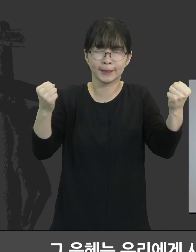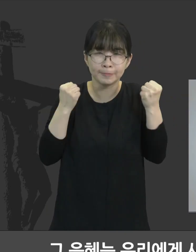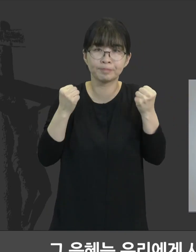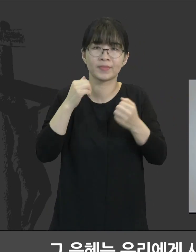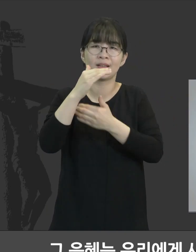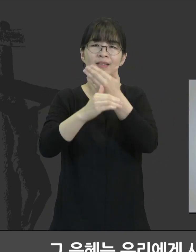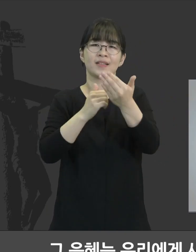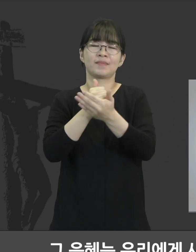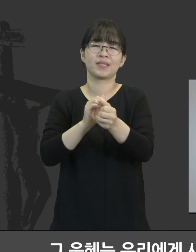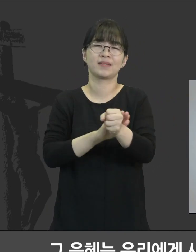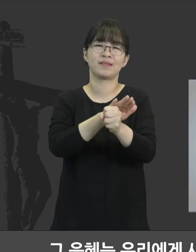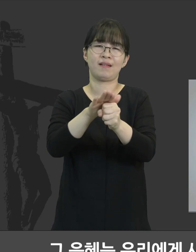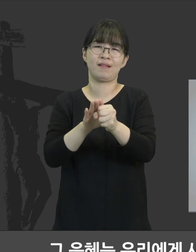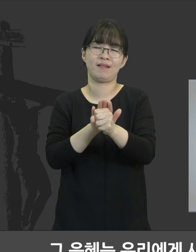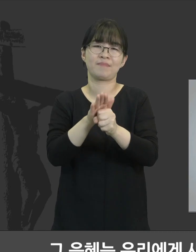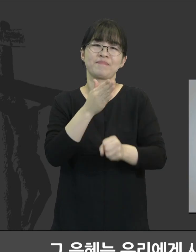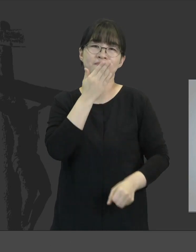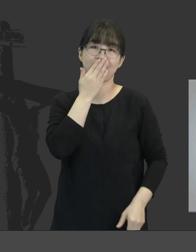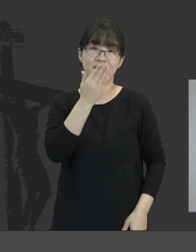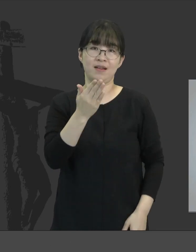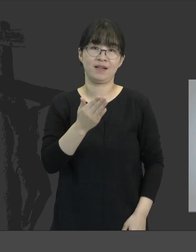하나님을 사랑하게 합니다.